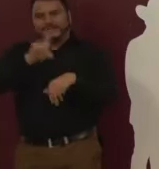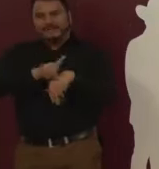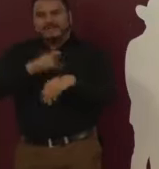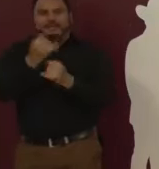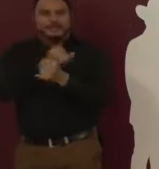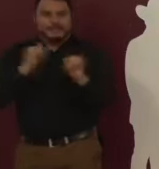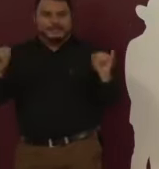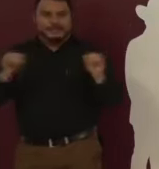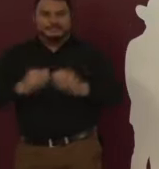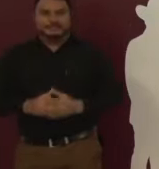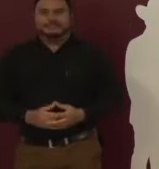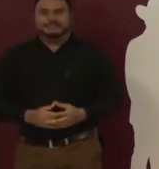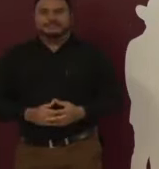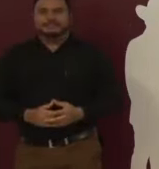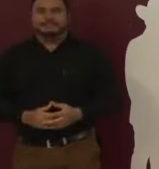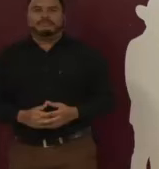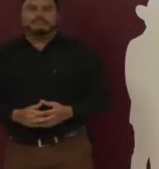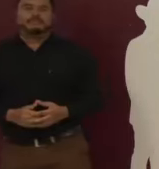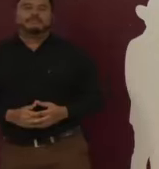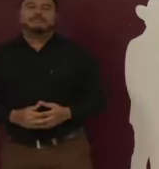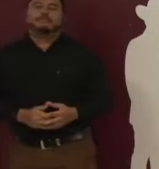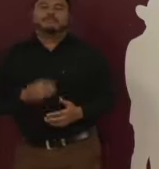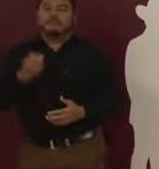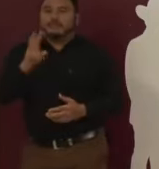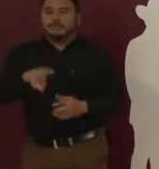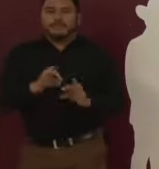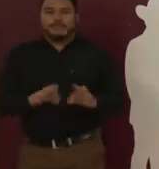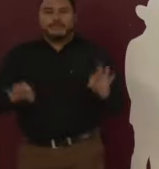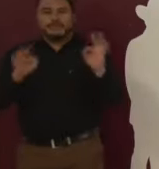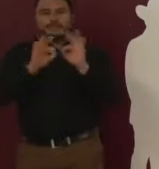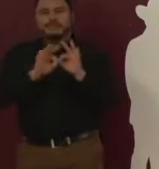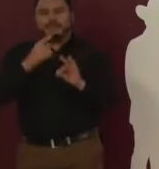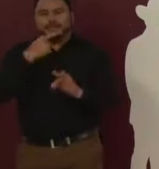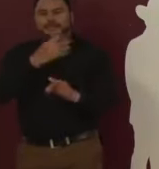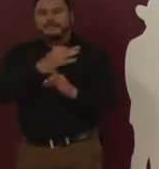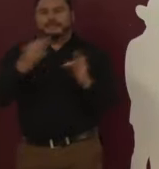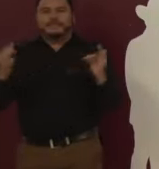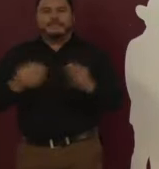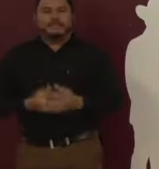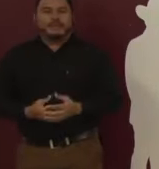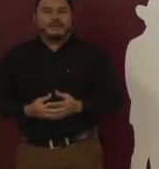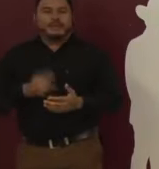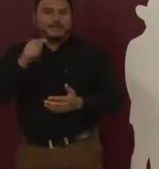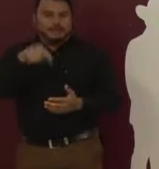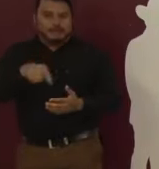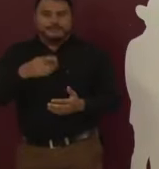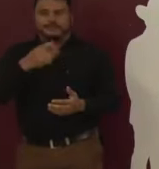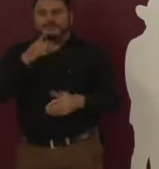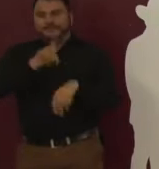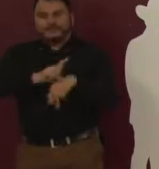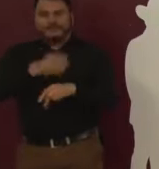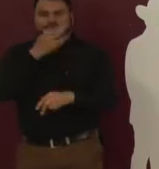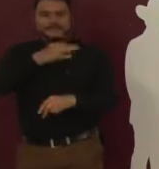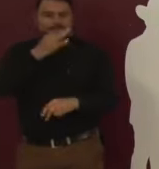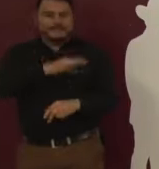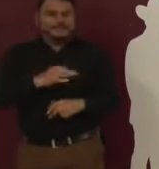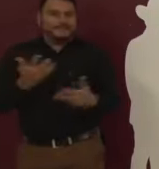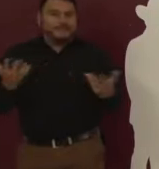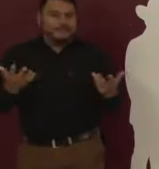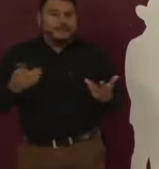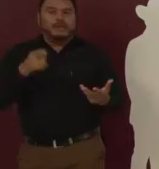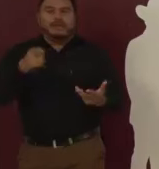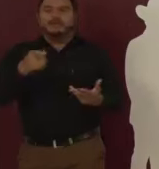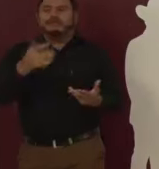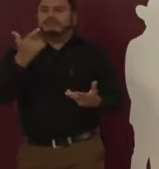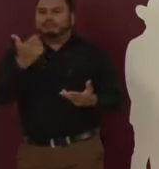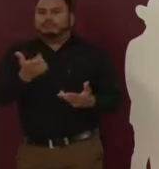de Independencia. Es importante mencionar que esta celebración no generará un